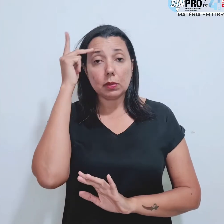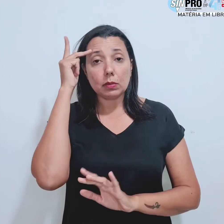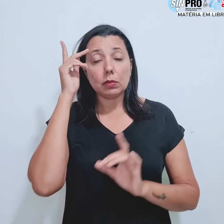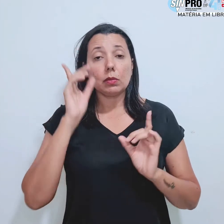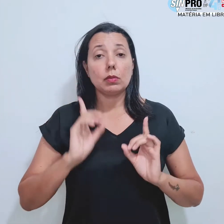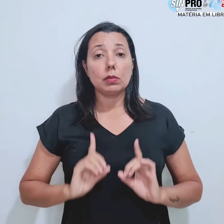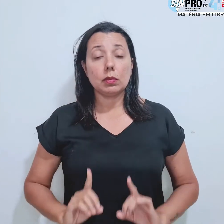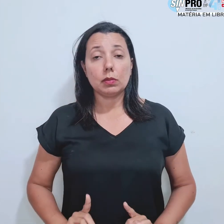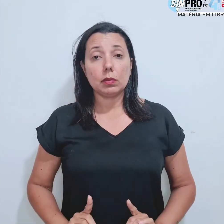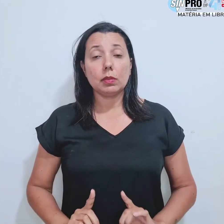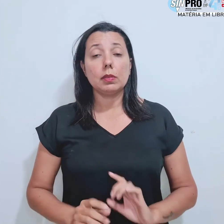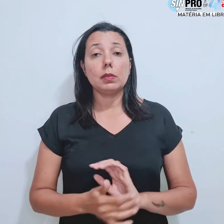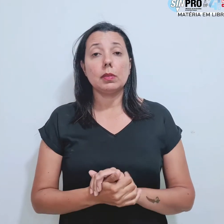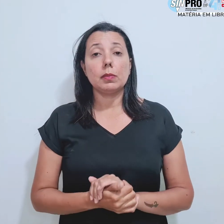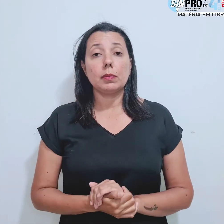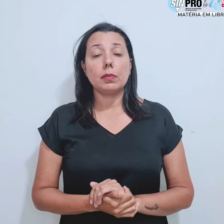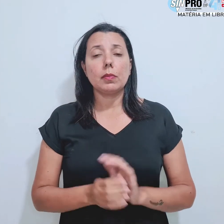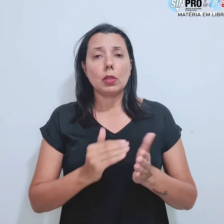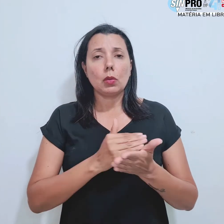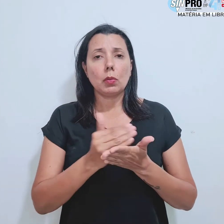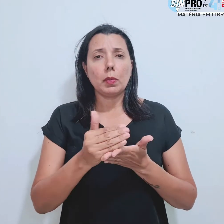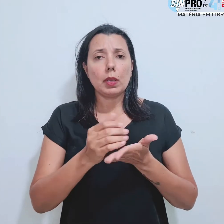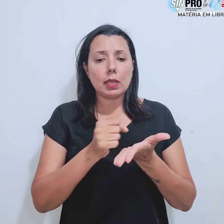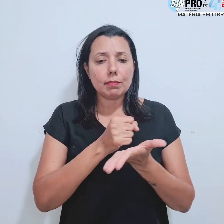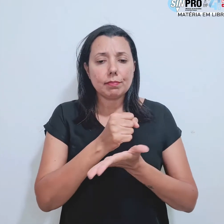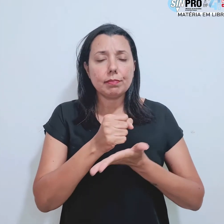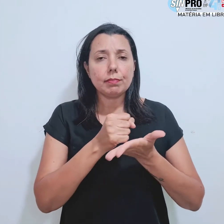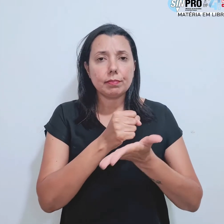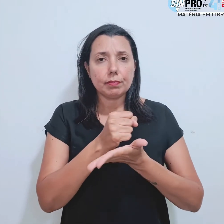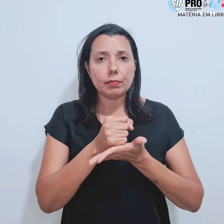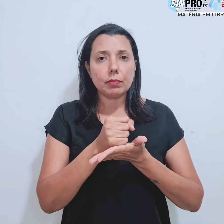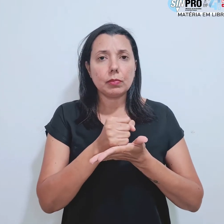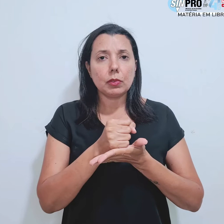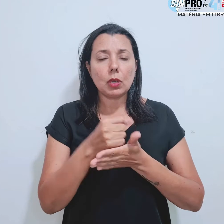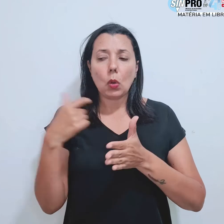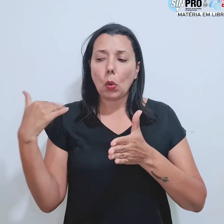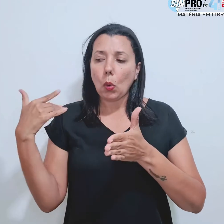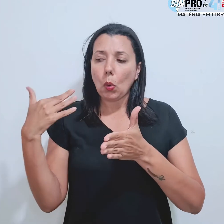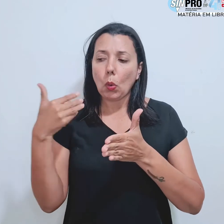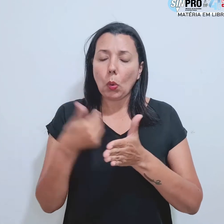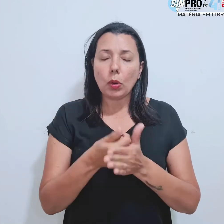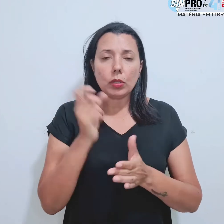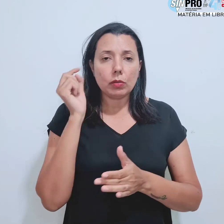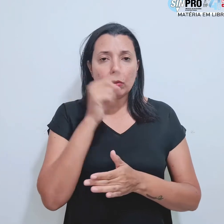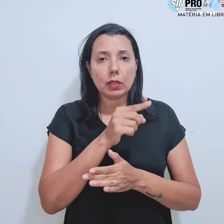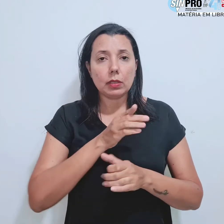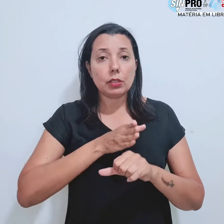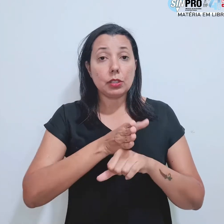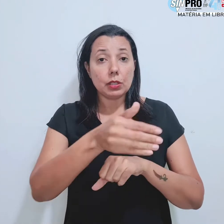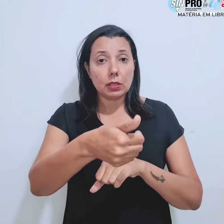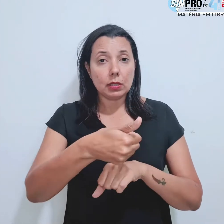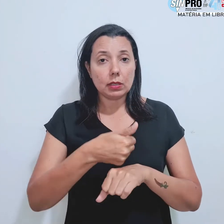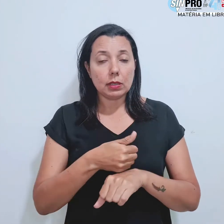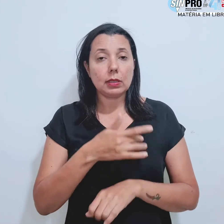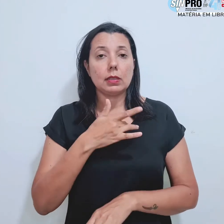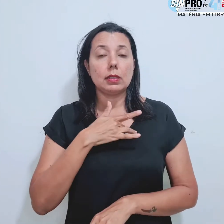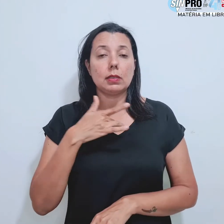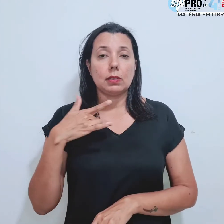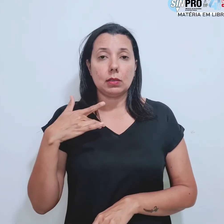pessoas com deficiência começa do básico, desde as dificuldades de acesso à saúde